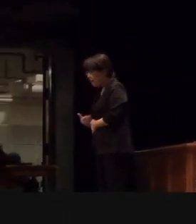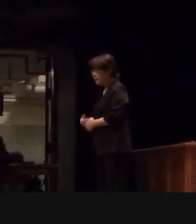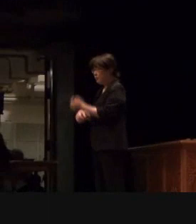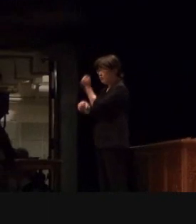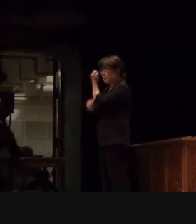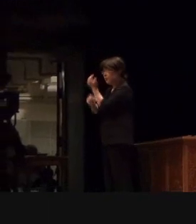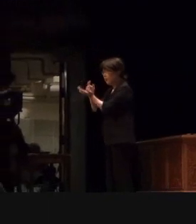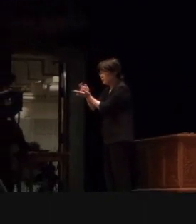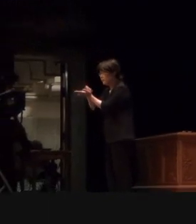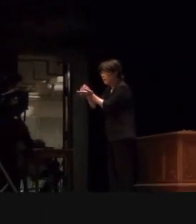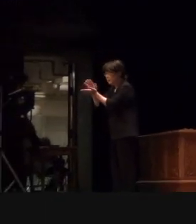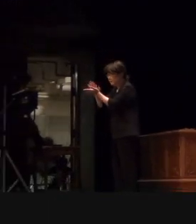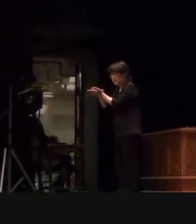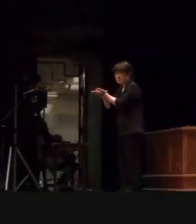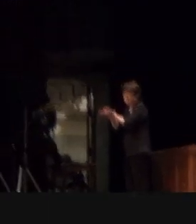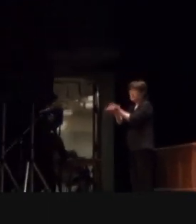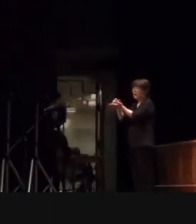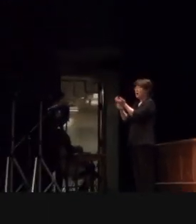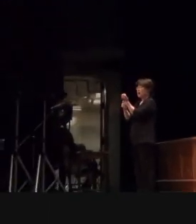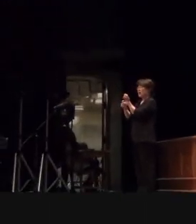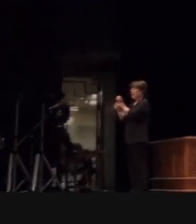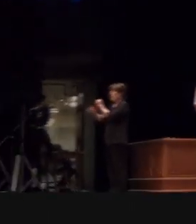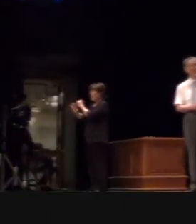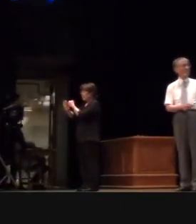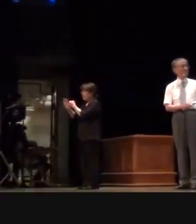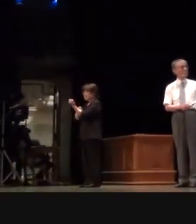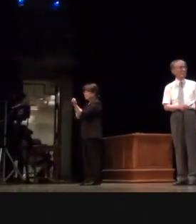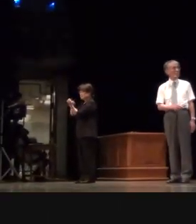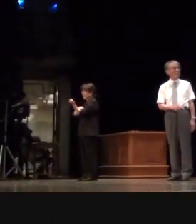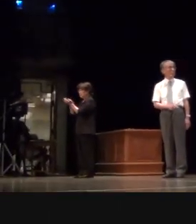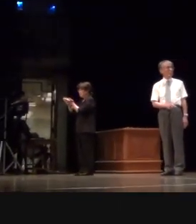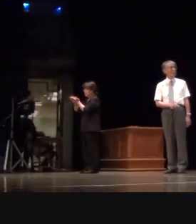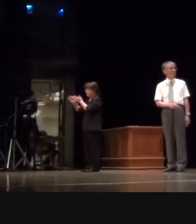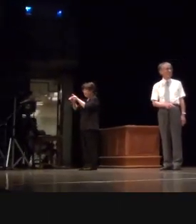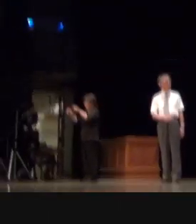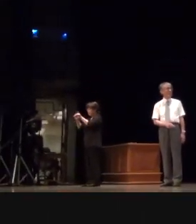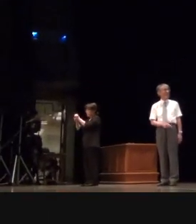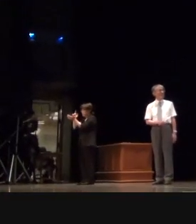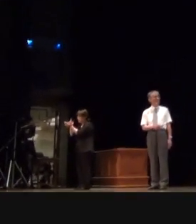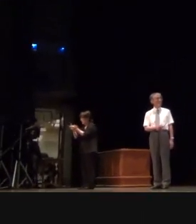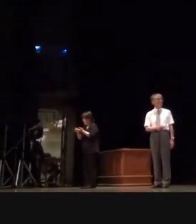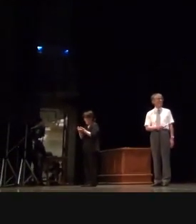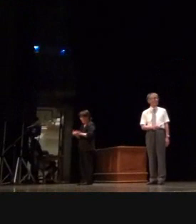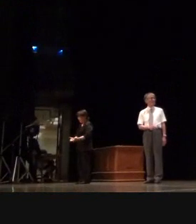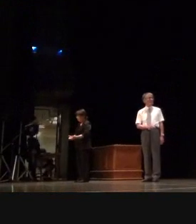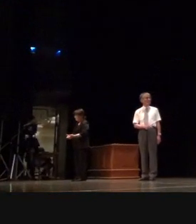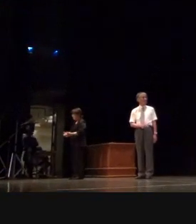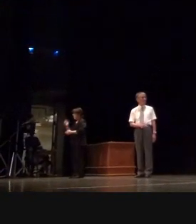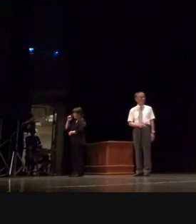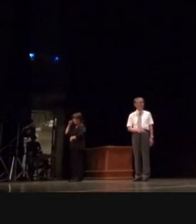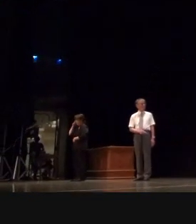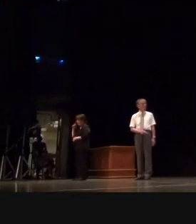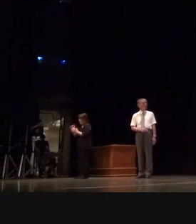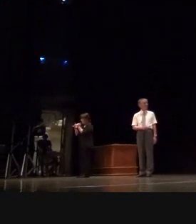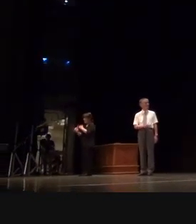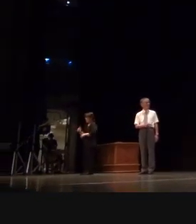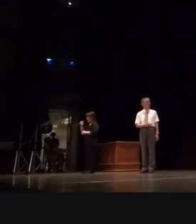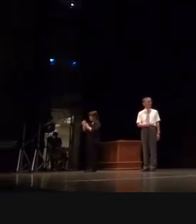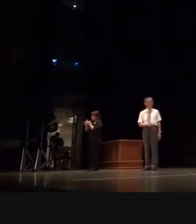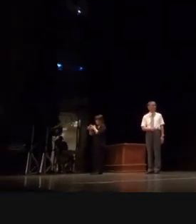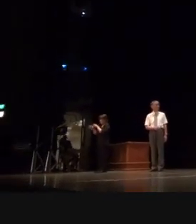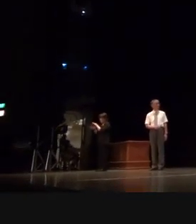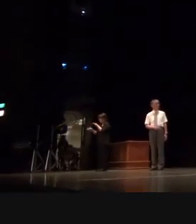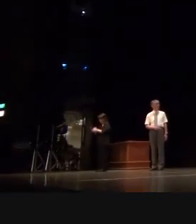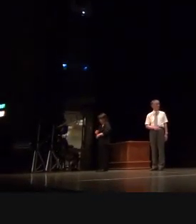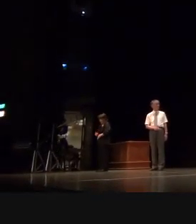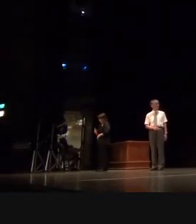ました。原子力利用は平和の目的に限り安全の確保を旨として民主的な運営のもとに自主